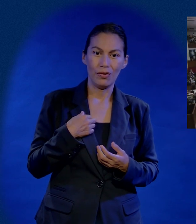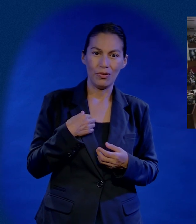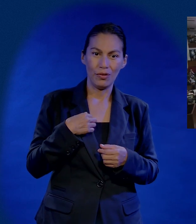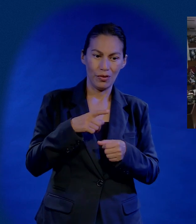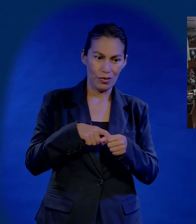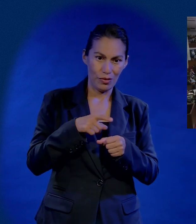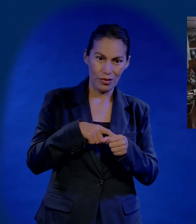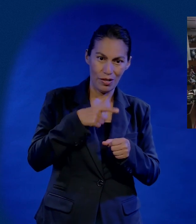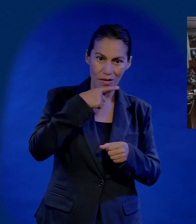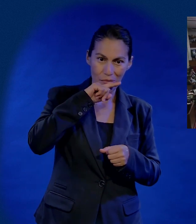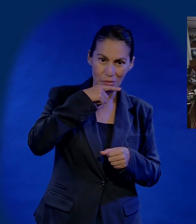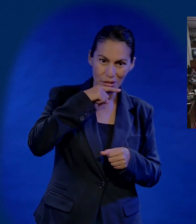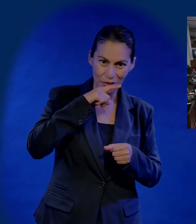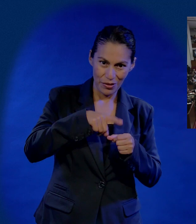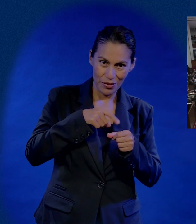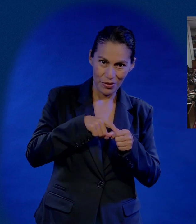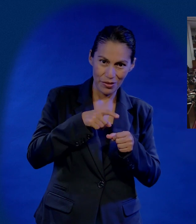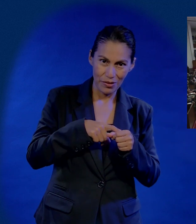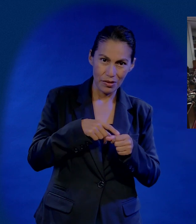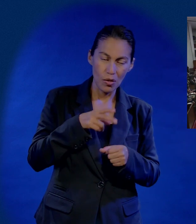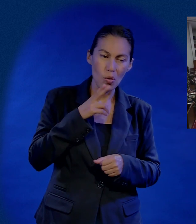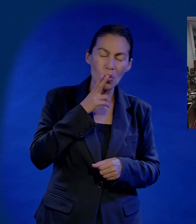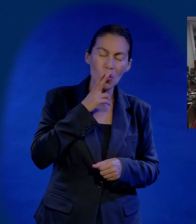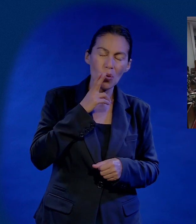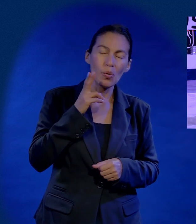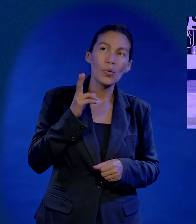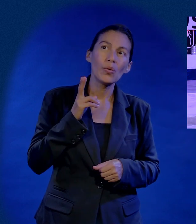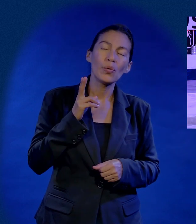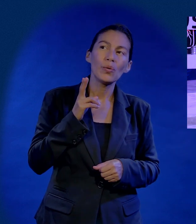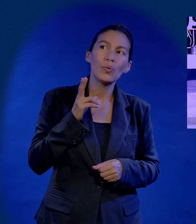agarrar colores, colores.